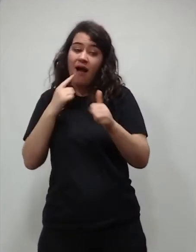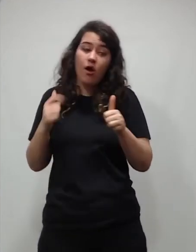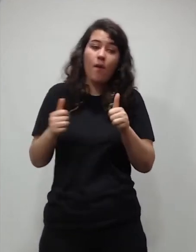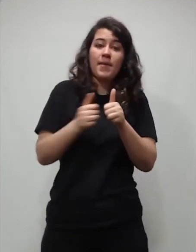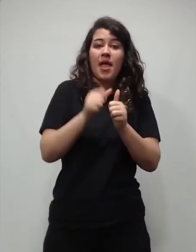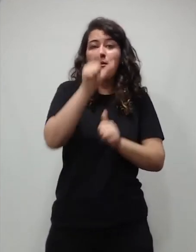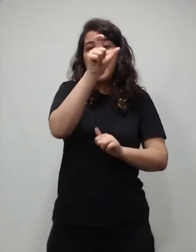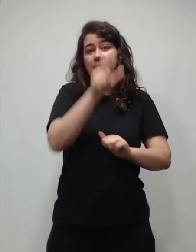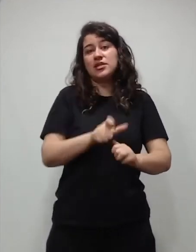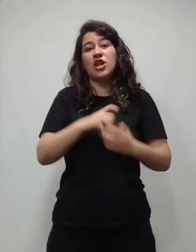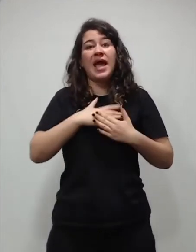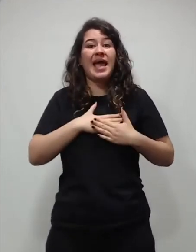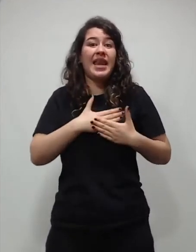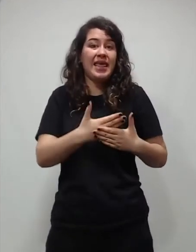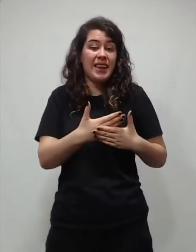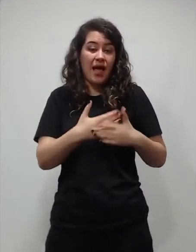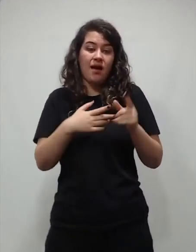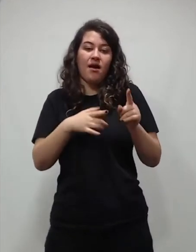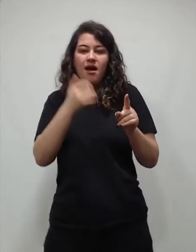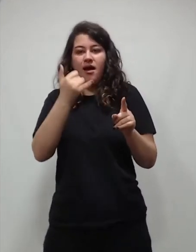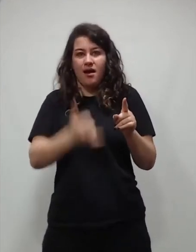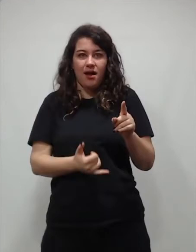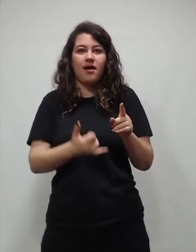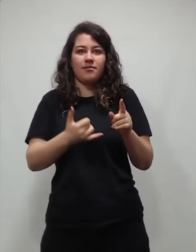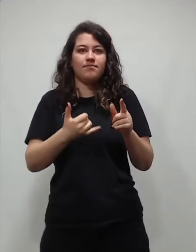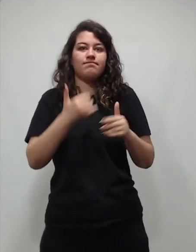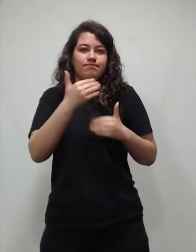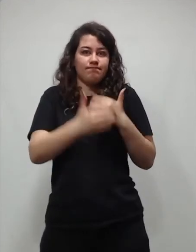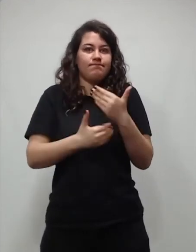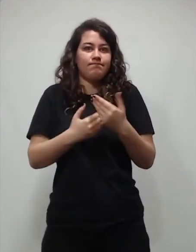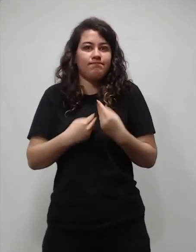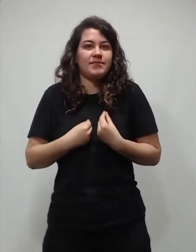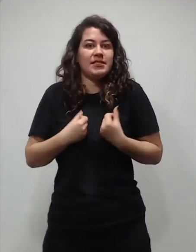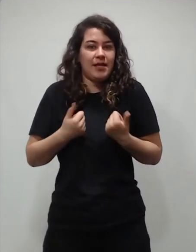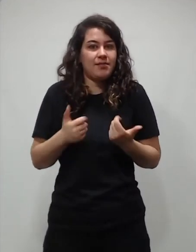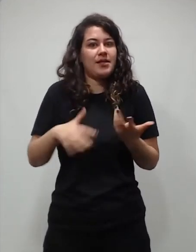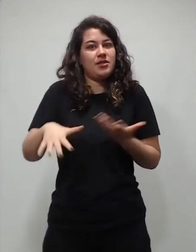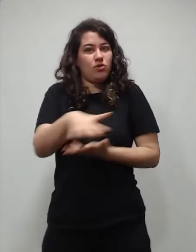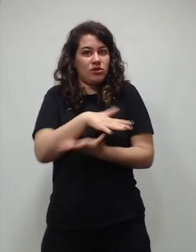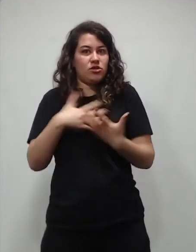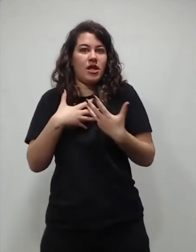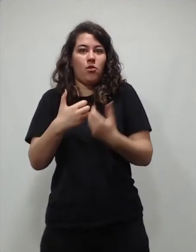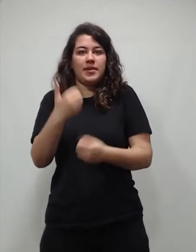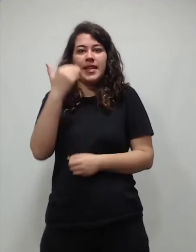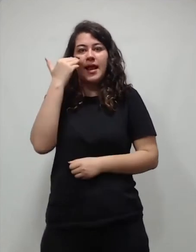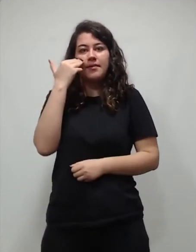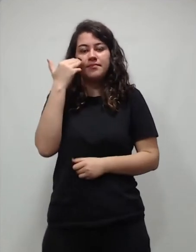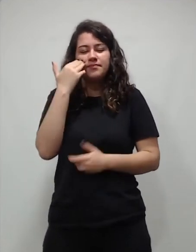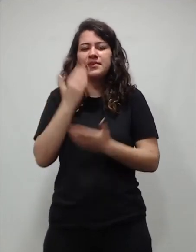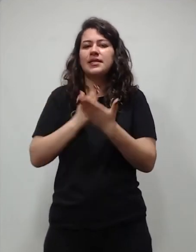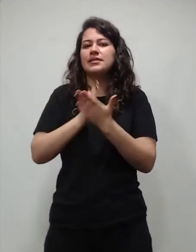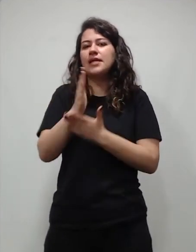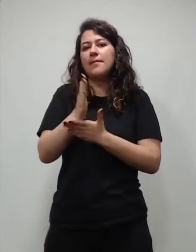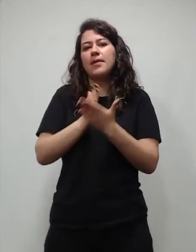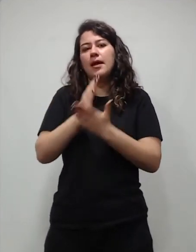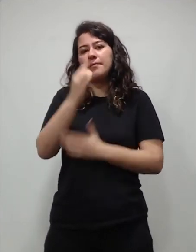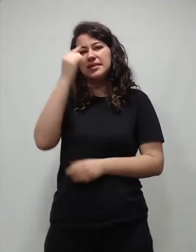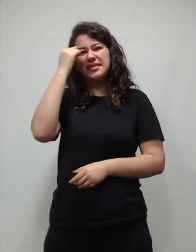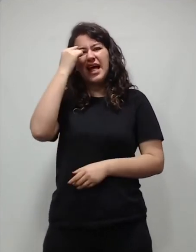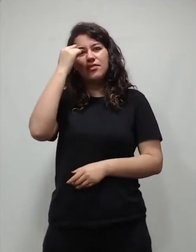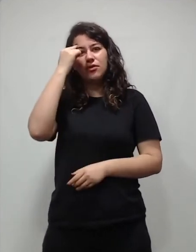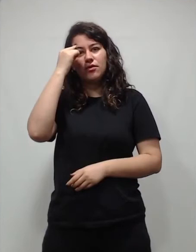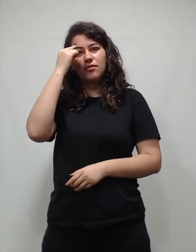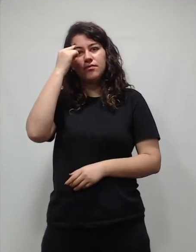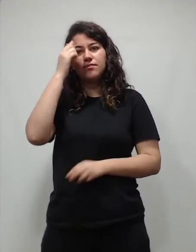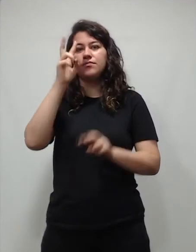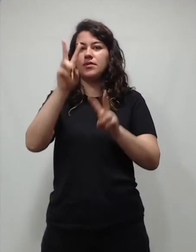ser querido que transita esta situación. Y pensando también en todo esto